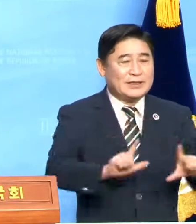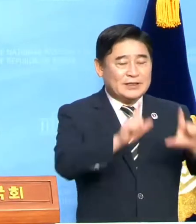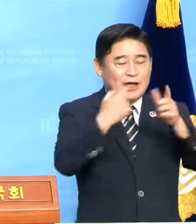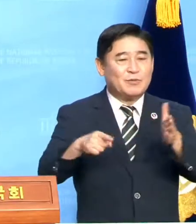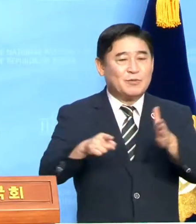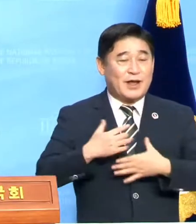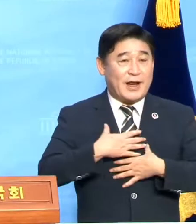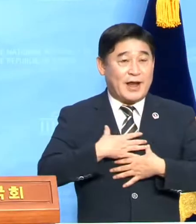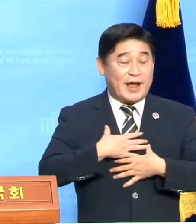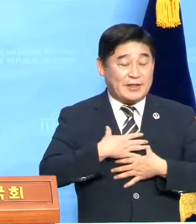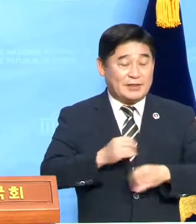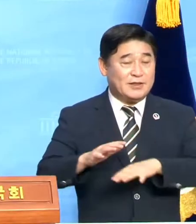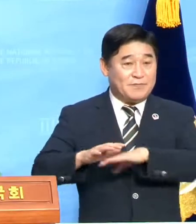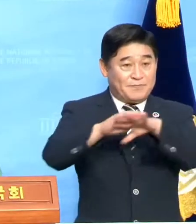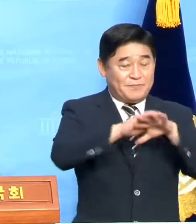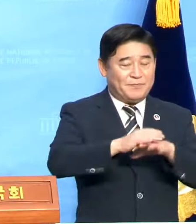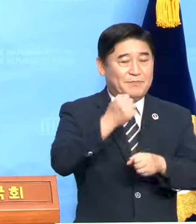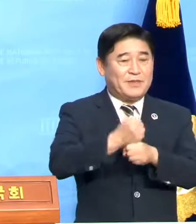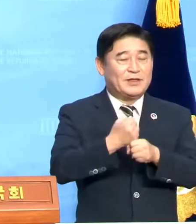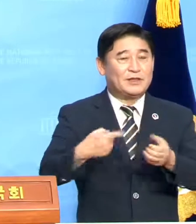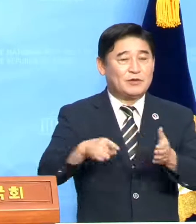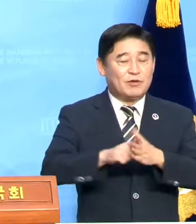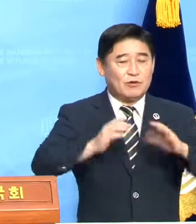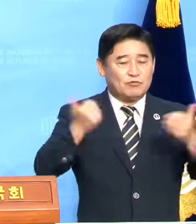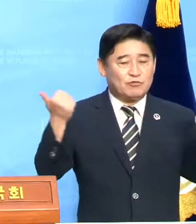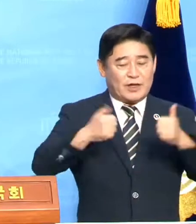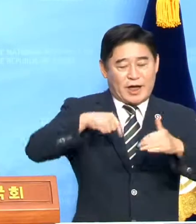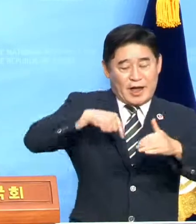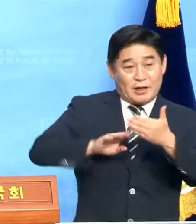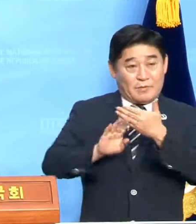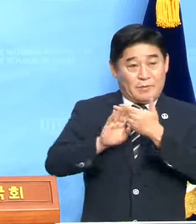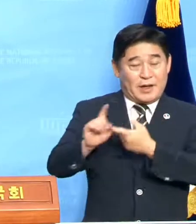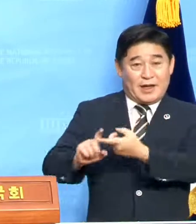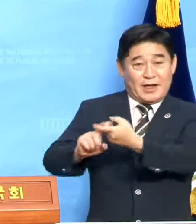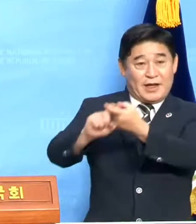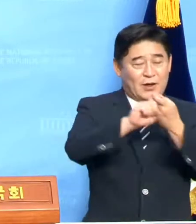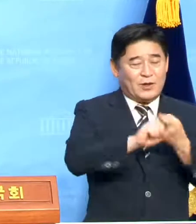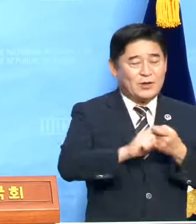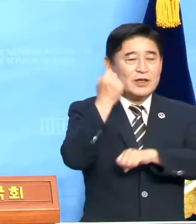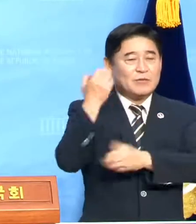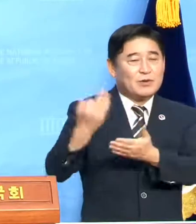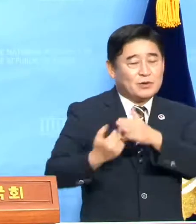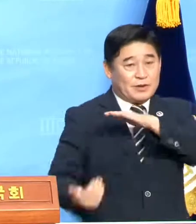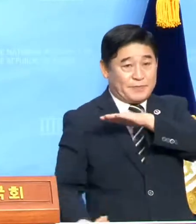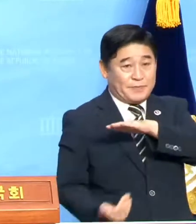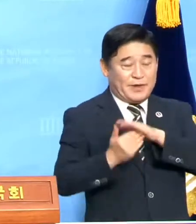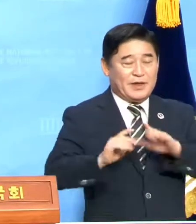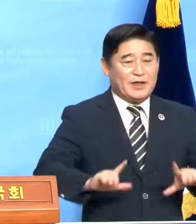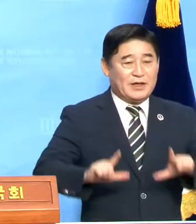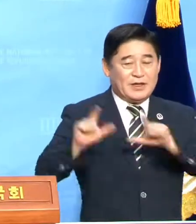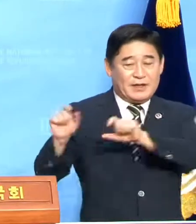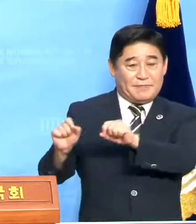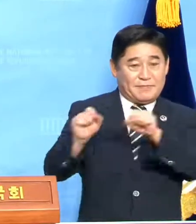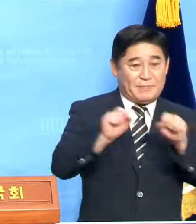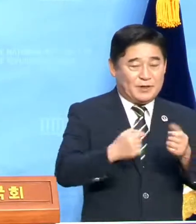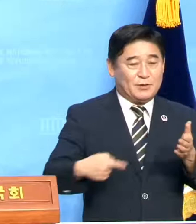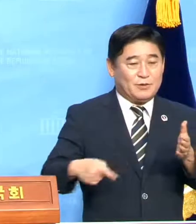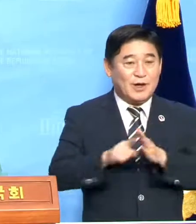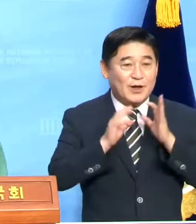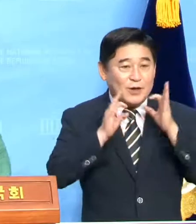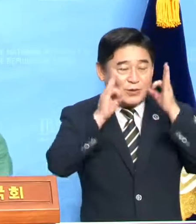위한 전 많은 만들기 위해 국회 안과 밖에서 연대 하며 기본소득 의 실현이 될 날을 앞당기기 도록 노력하겠습니다